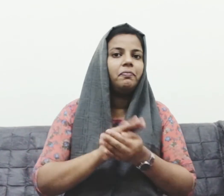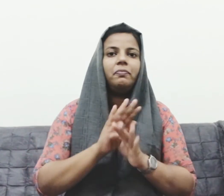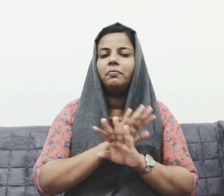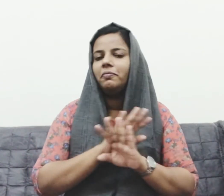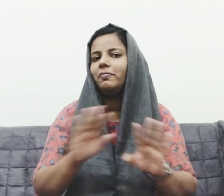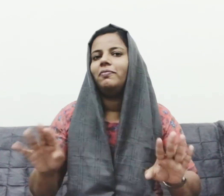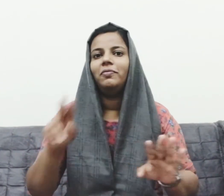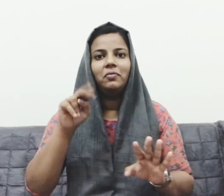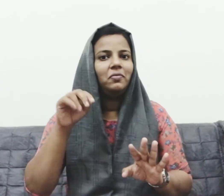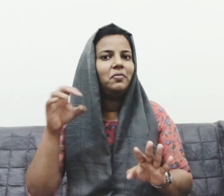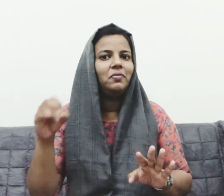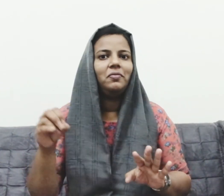ഉള്ളിലുണ്ടാകാൻ പാടില്ല. റോമർ